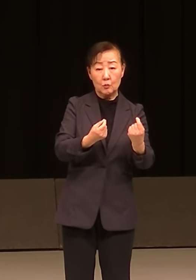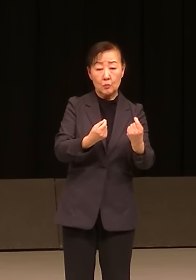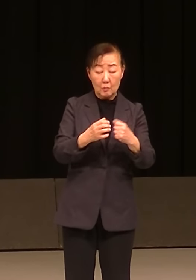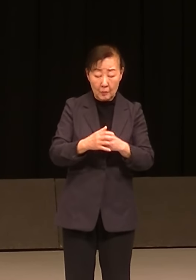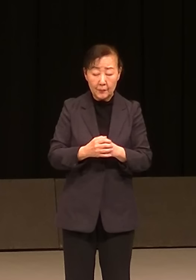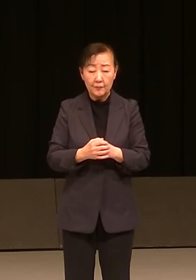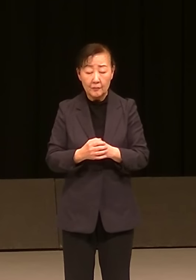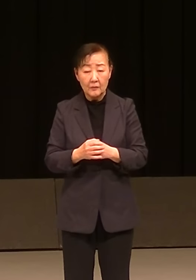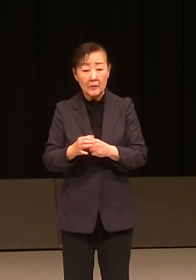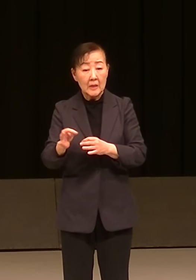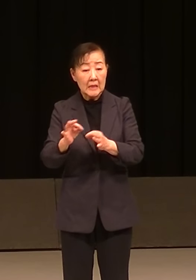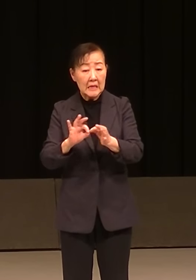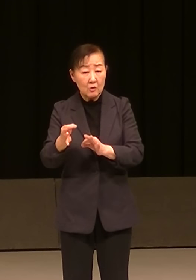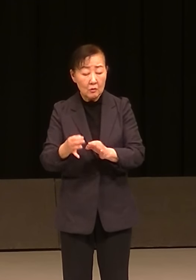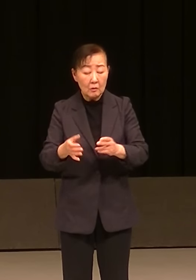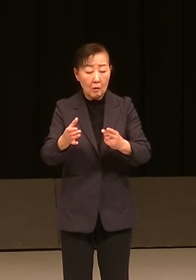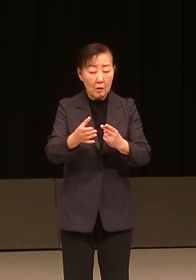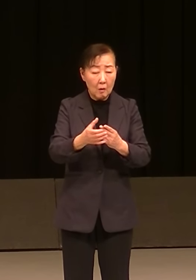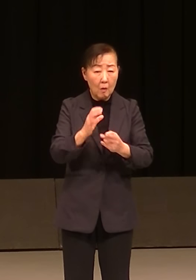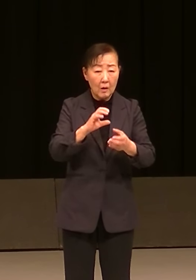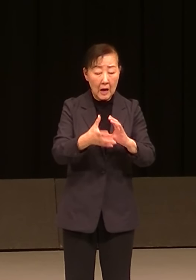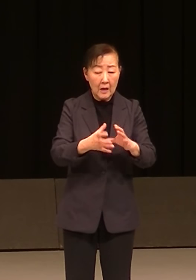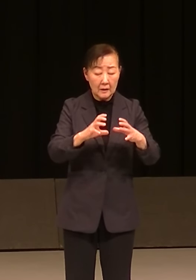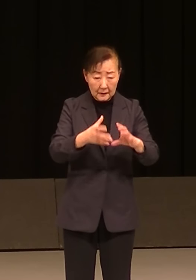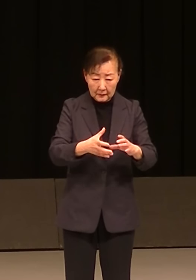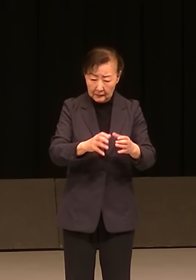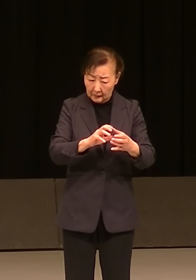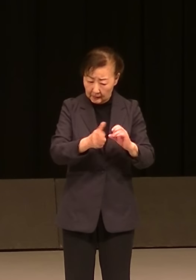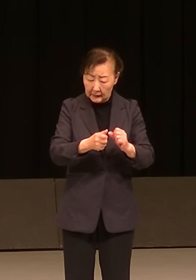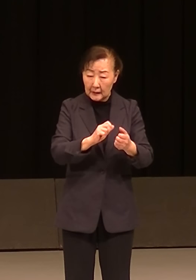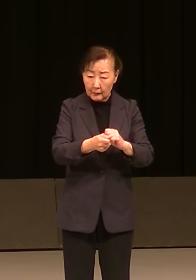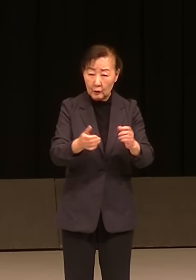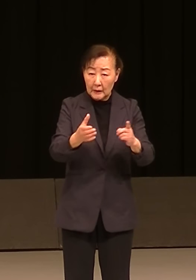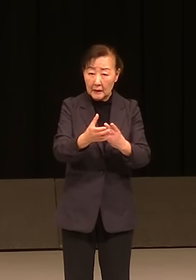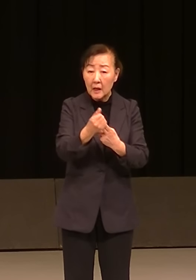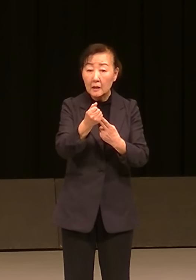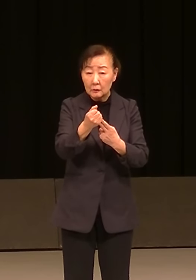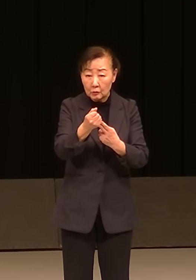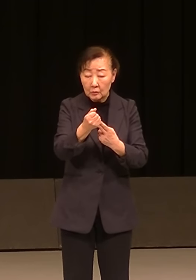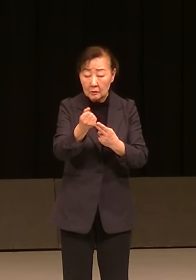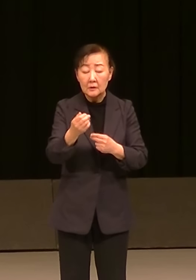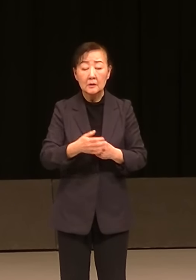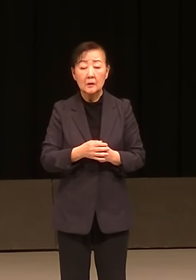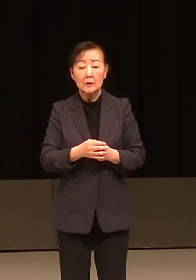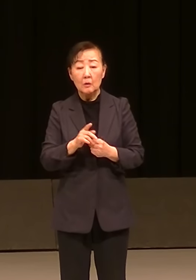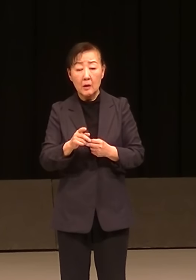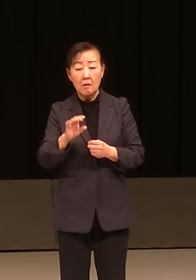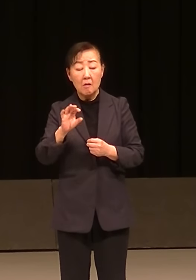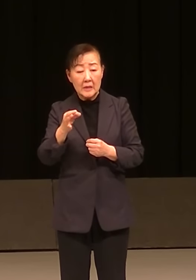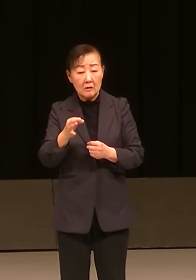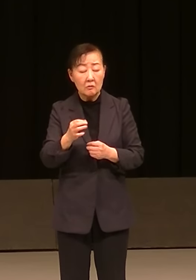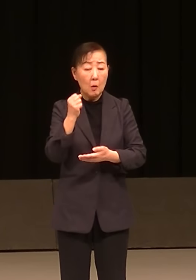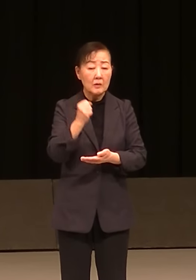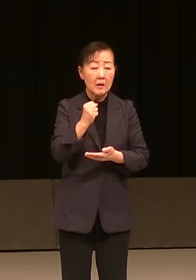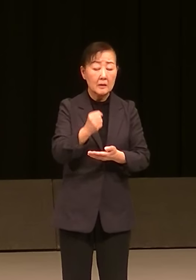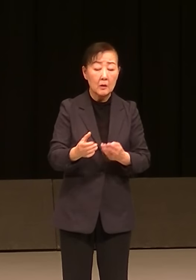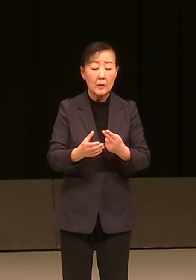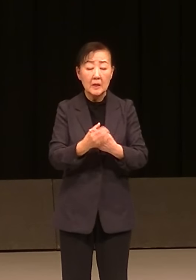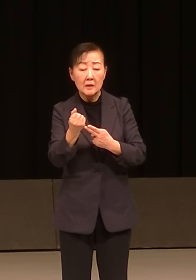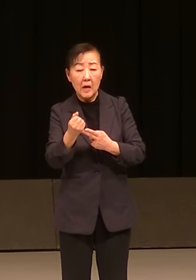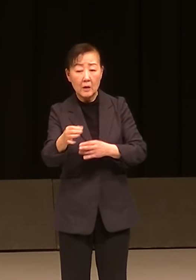を、一体化して、しまう、そういうこの、金融と財政の一体運